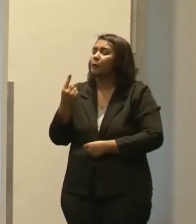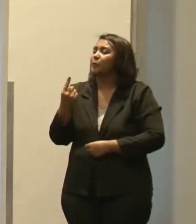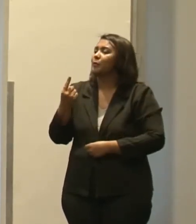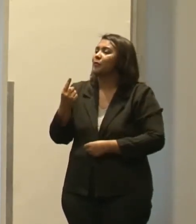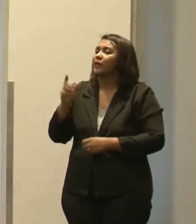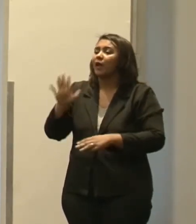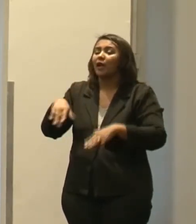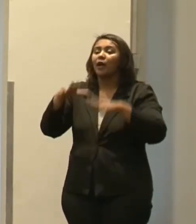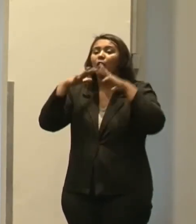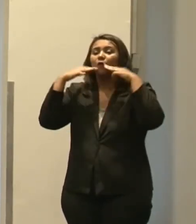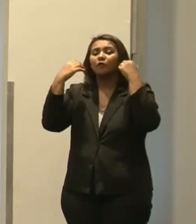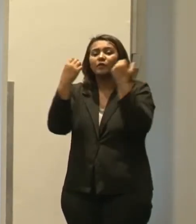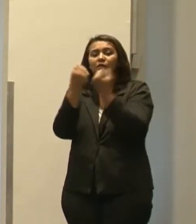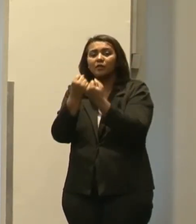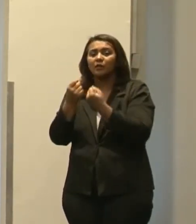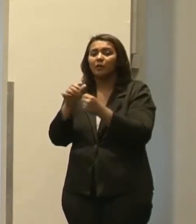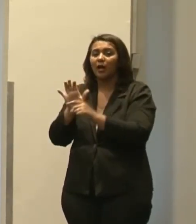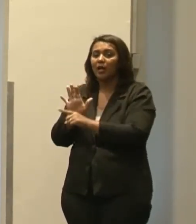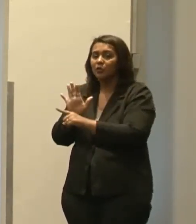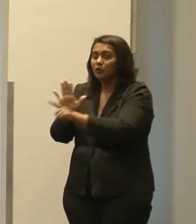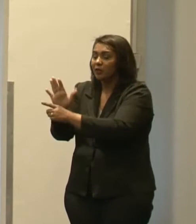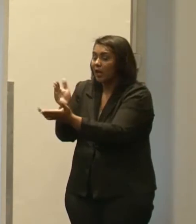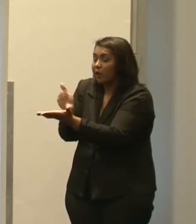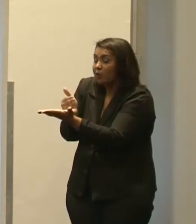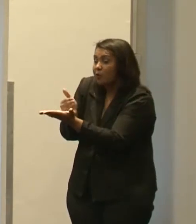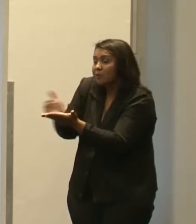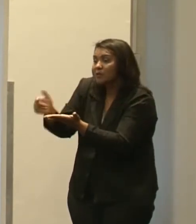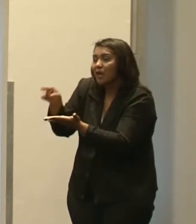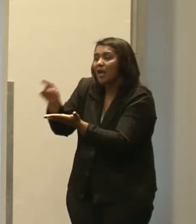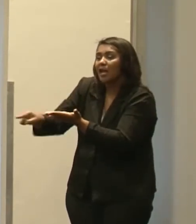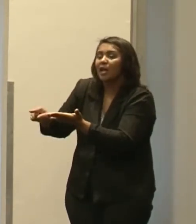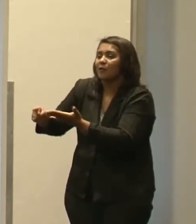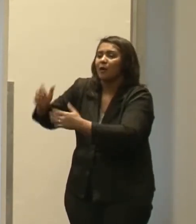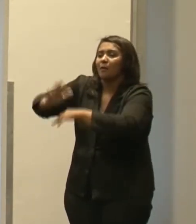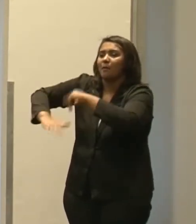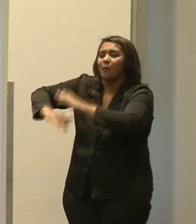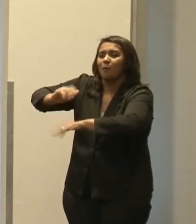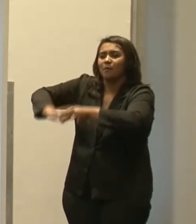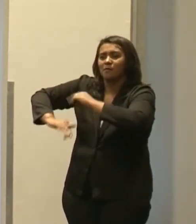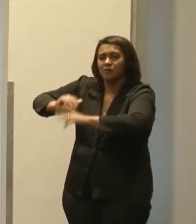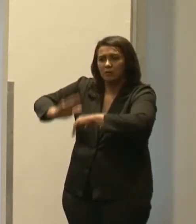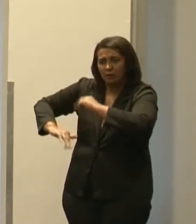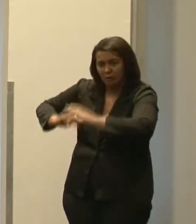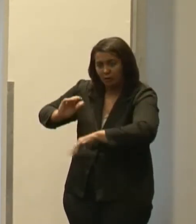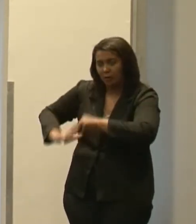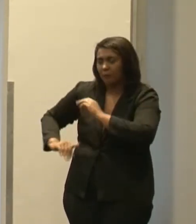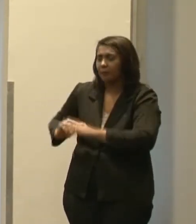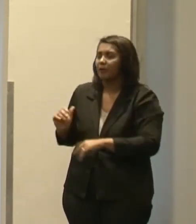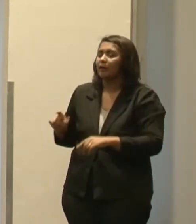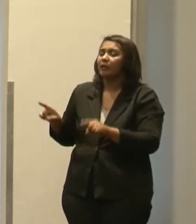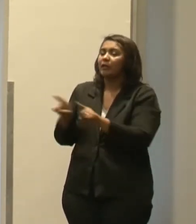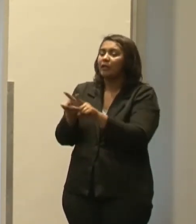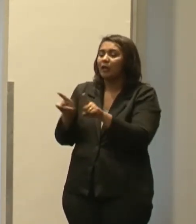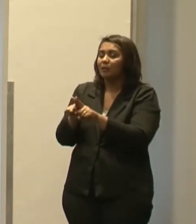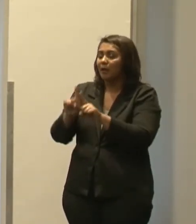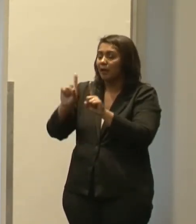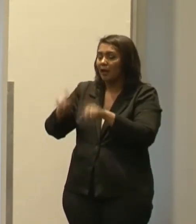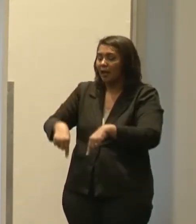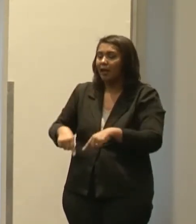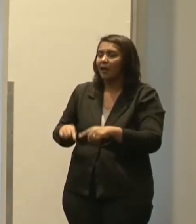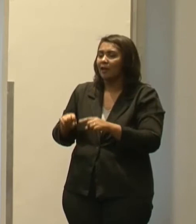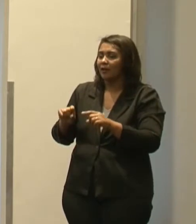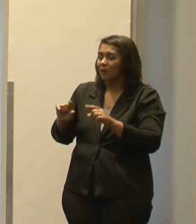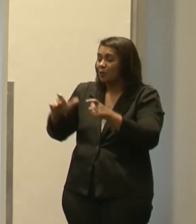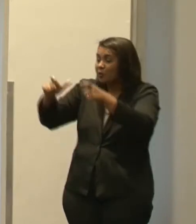oficinas para o início de uma profissionalização desses jovens. É um espaço da juventude, porque